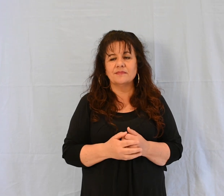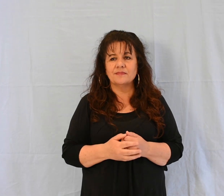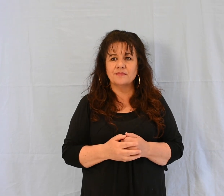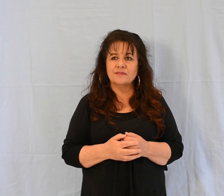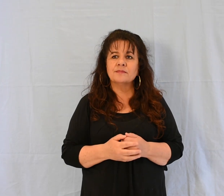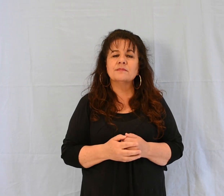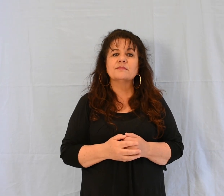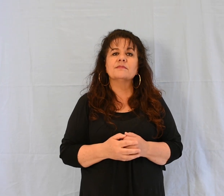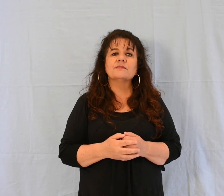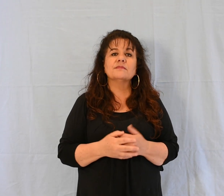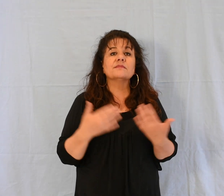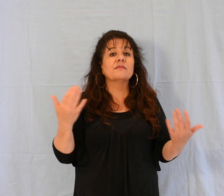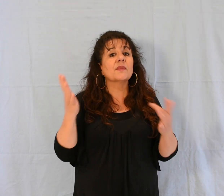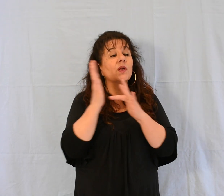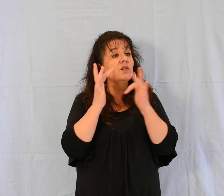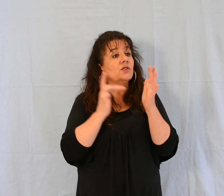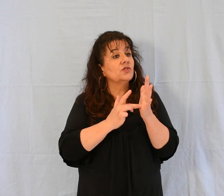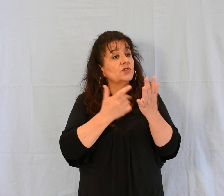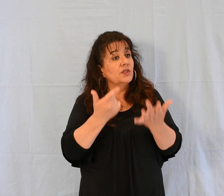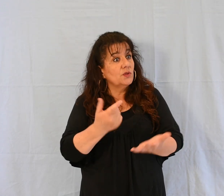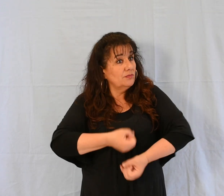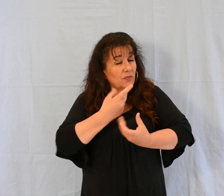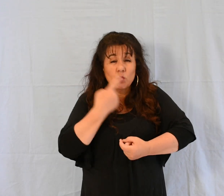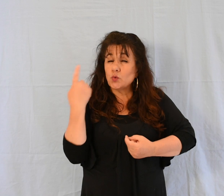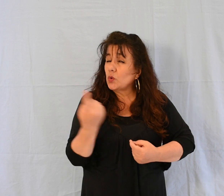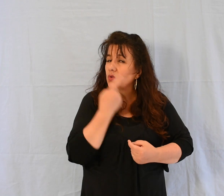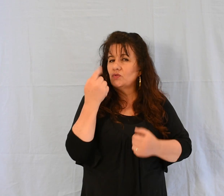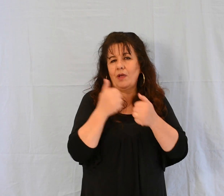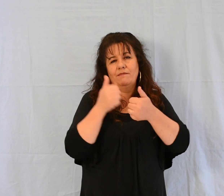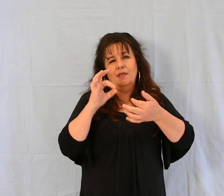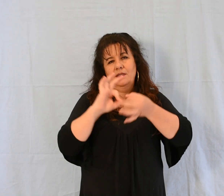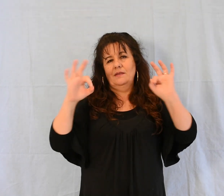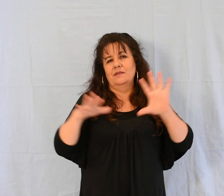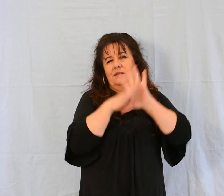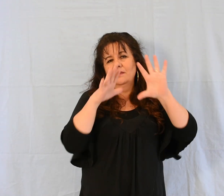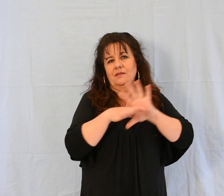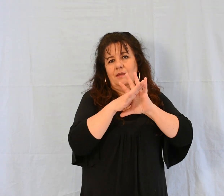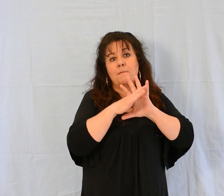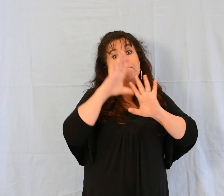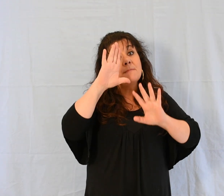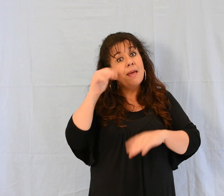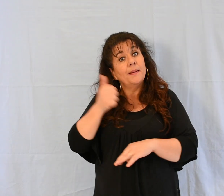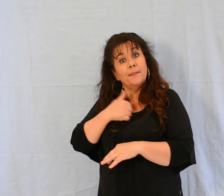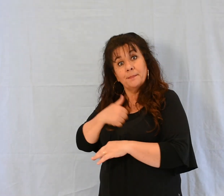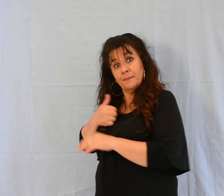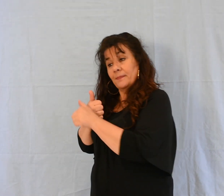Il ne leur disait rien sans parabole, mais il expliquait tout à ses disciples, en particulier.